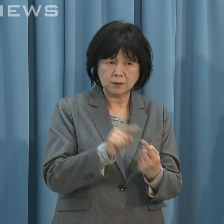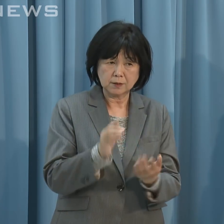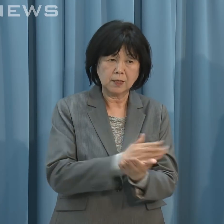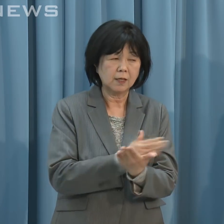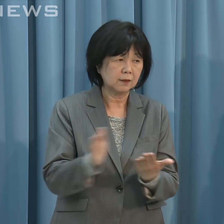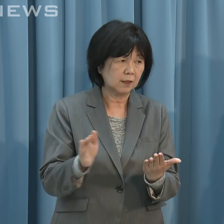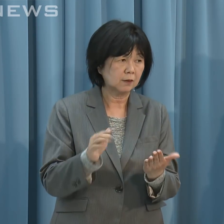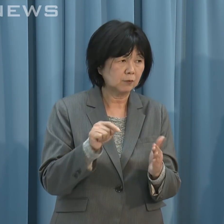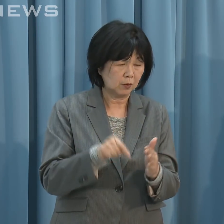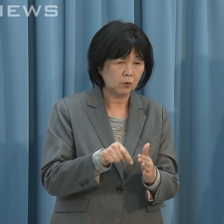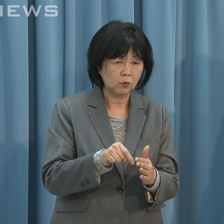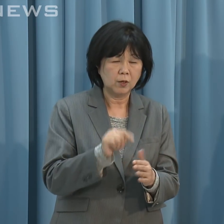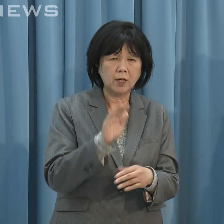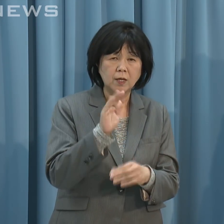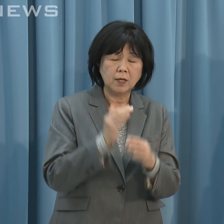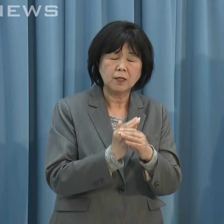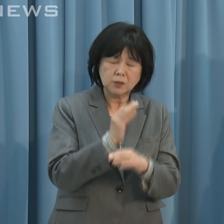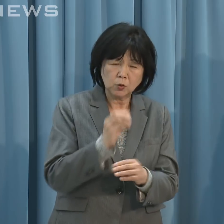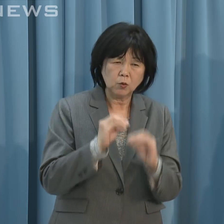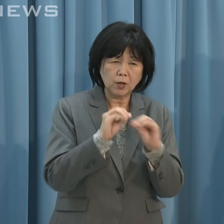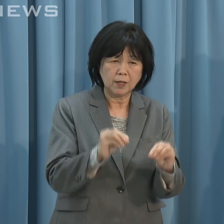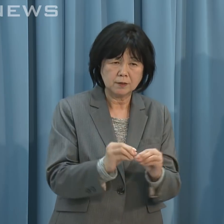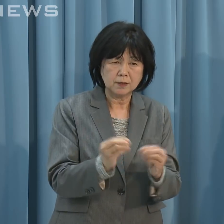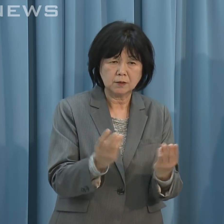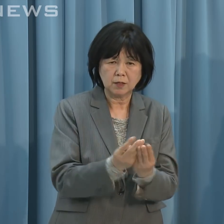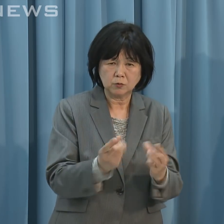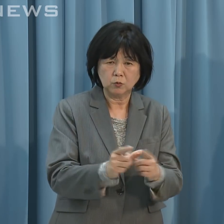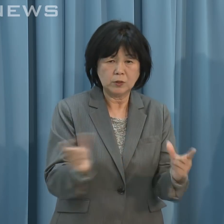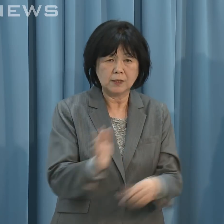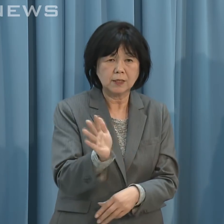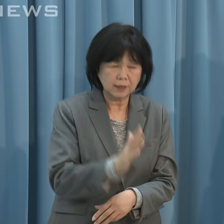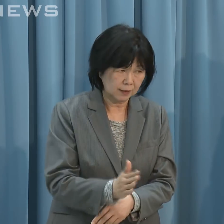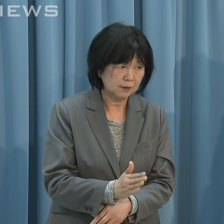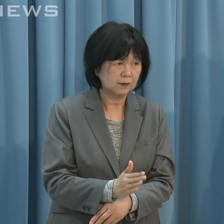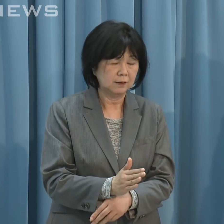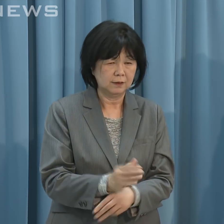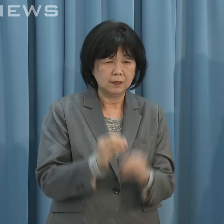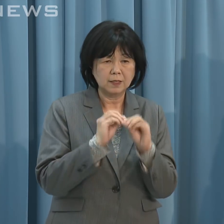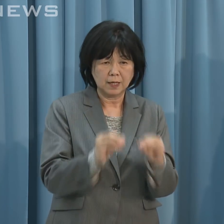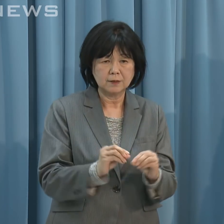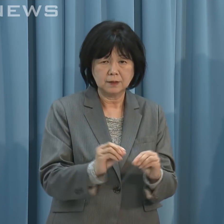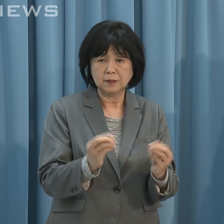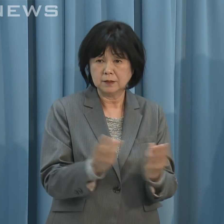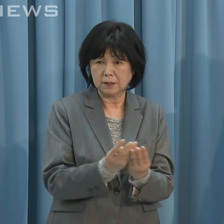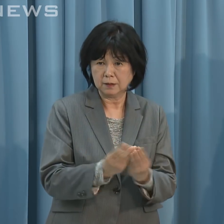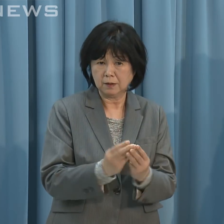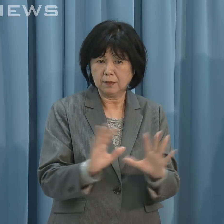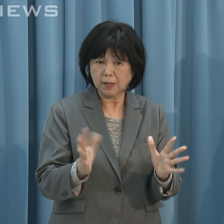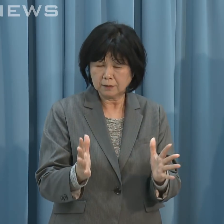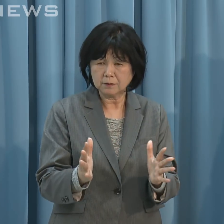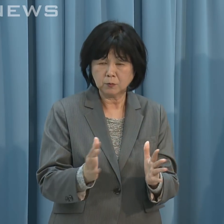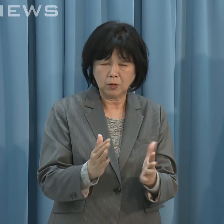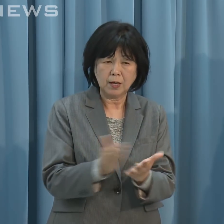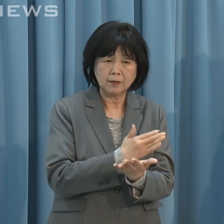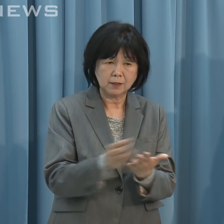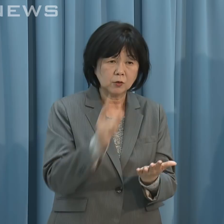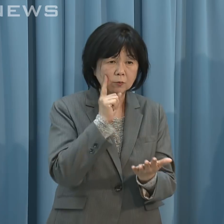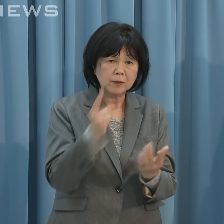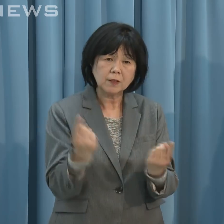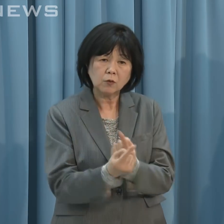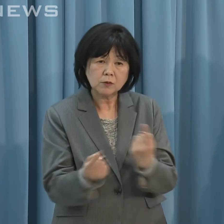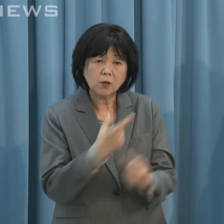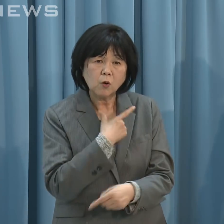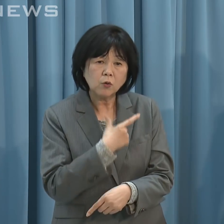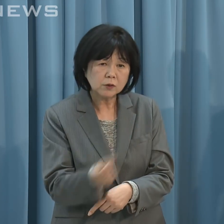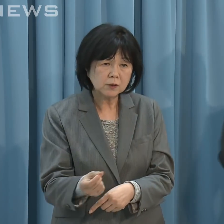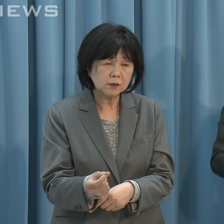まあ、これ以上感染者を出さないということが主眼になるので、 はい、 感染者が出ていなくてもその判断を見直してほしいという、